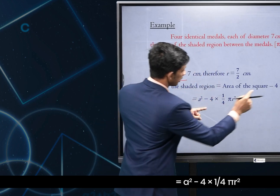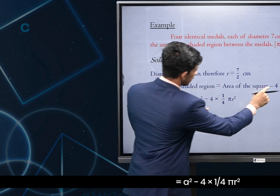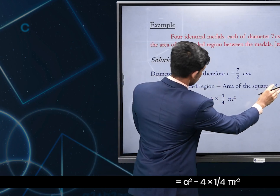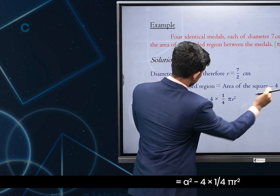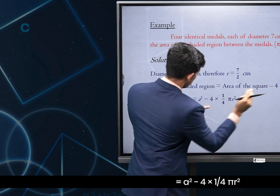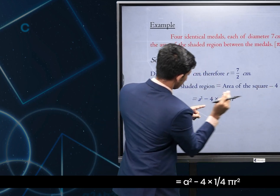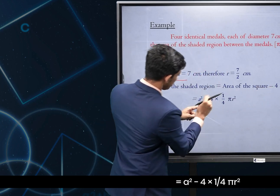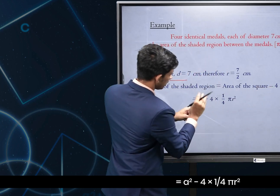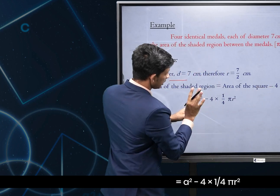r மேலிலக்கு 2.